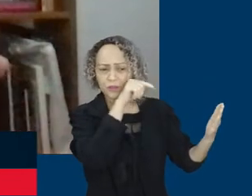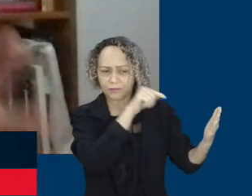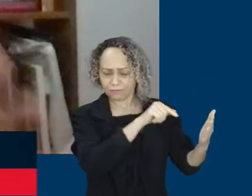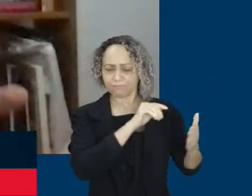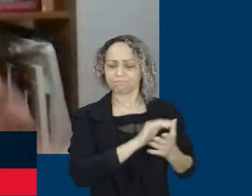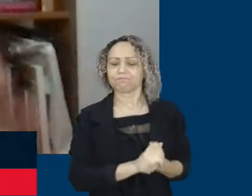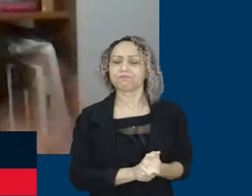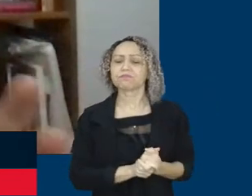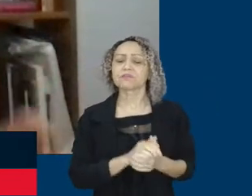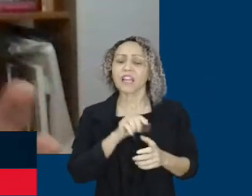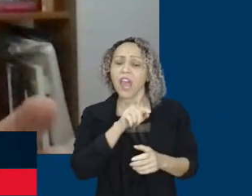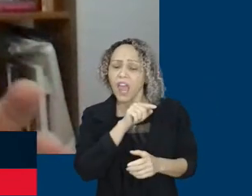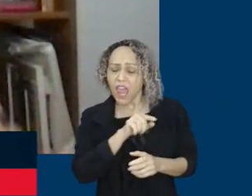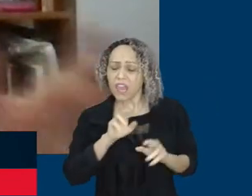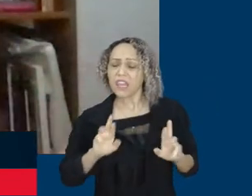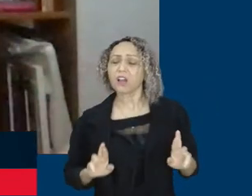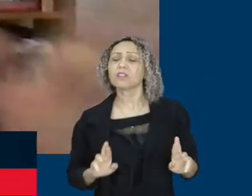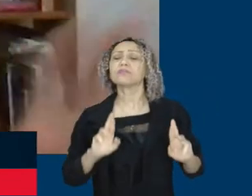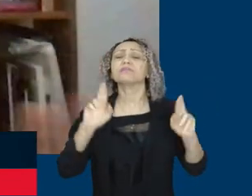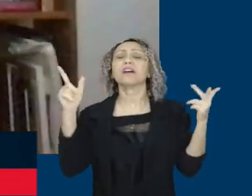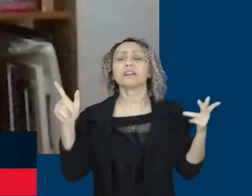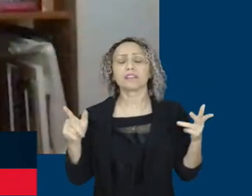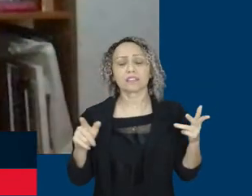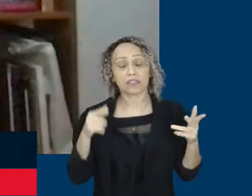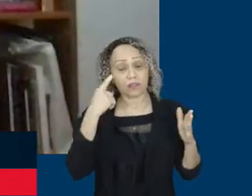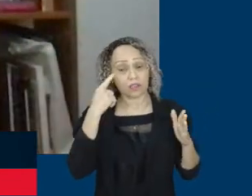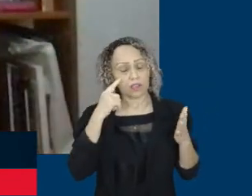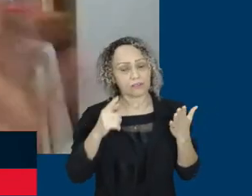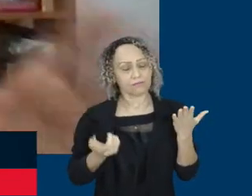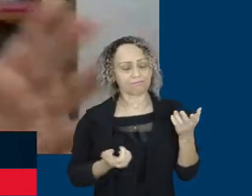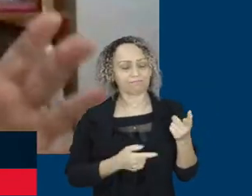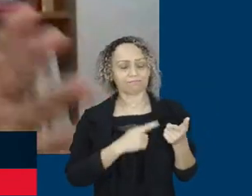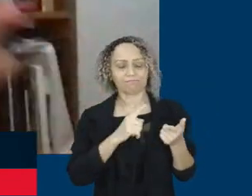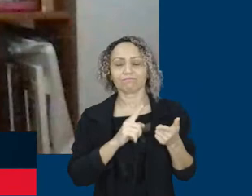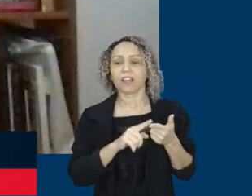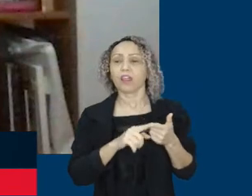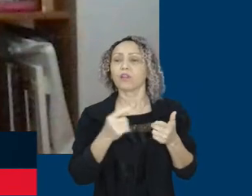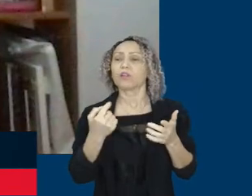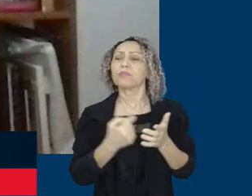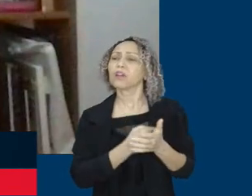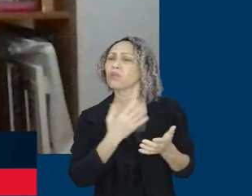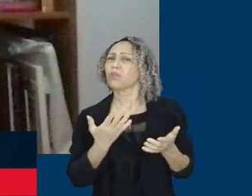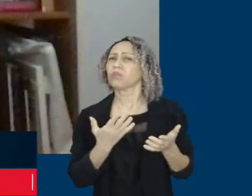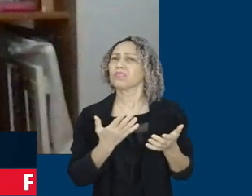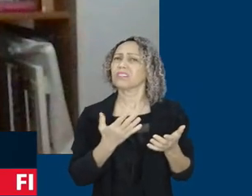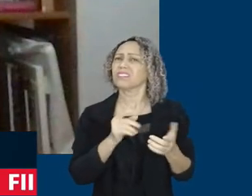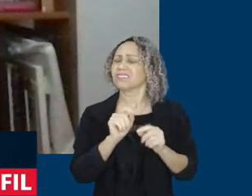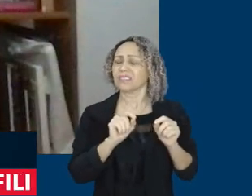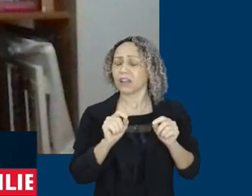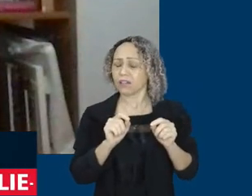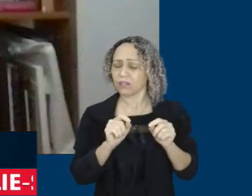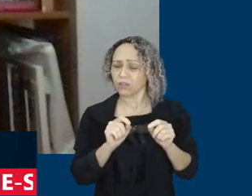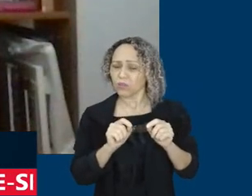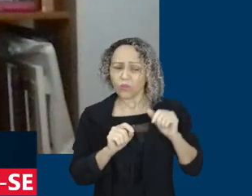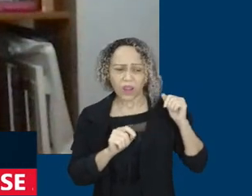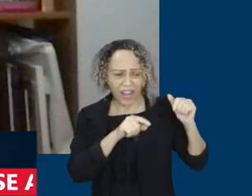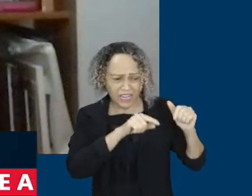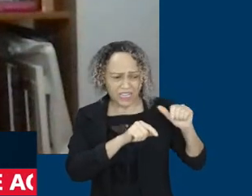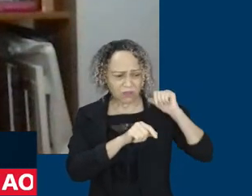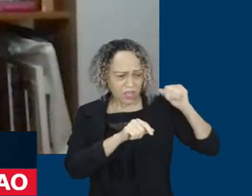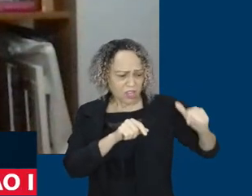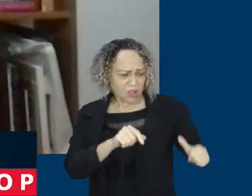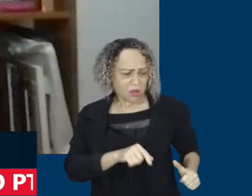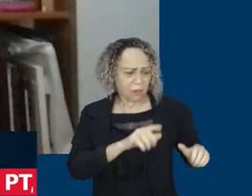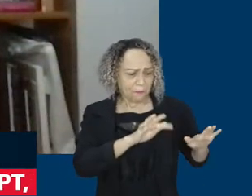diferença e a questão que eu queria destacar aqui, deixo para a tua segunda pergunta, mas não é só Bolsa Família, como não pode ser